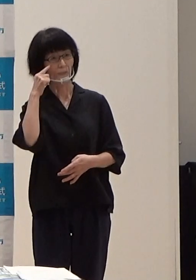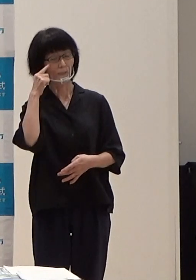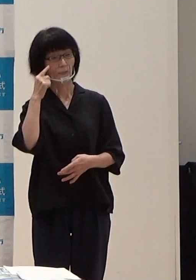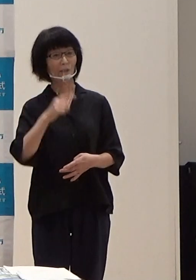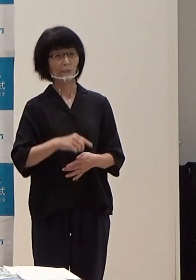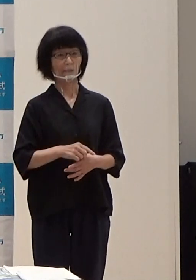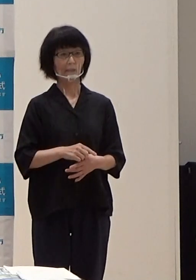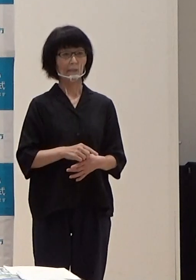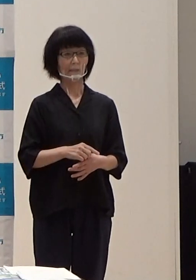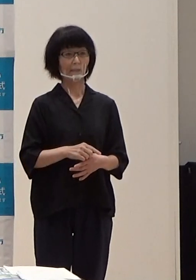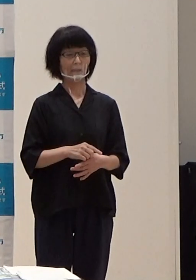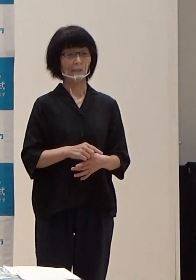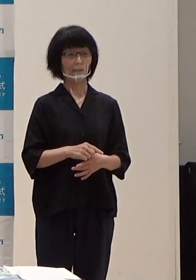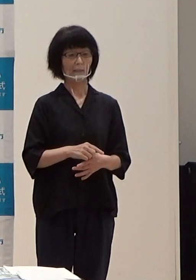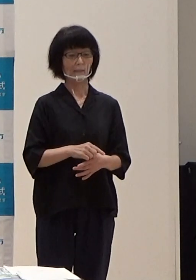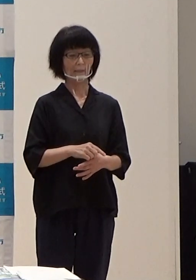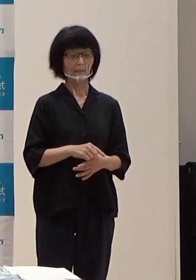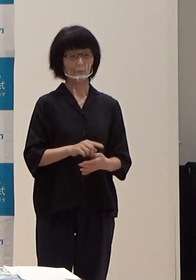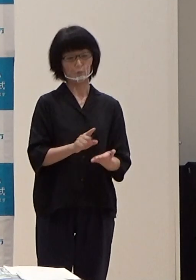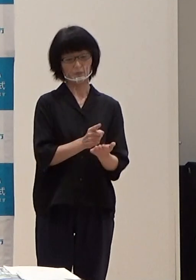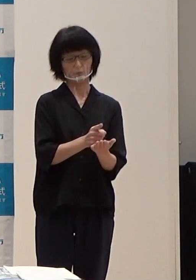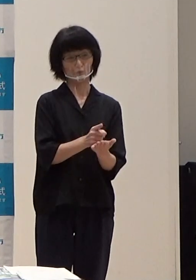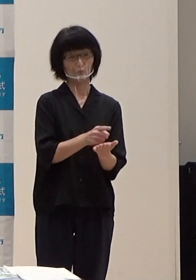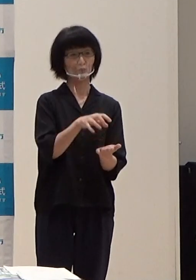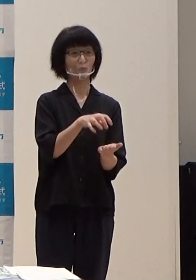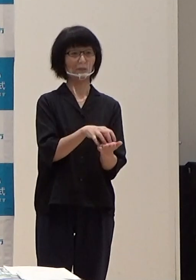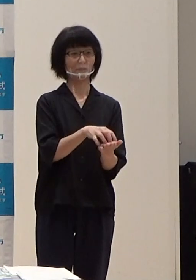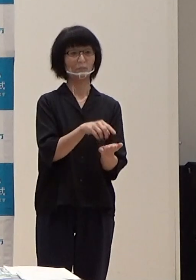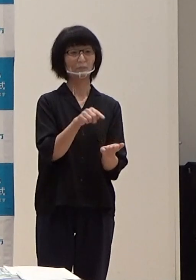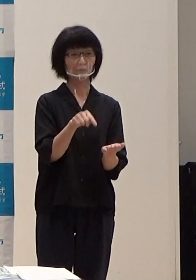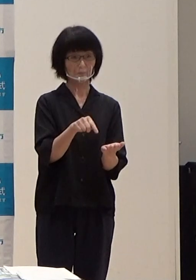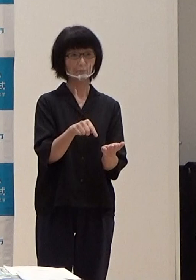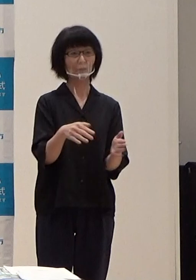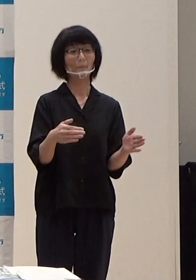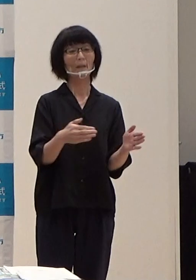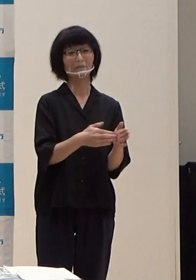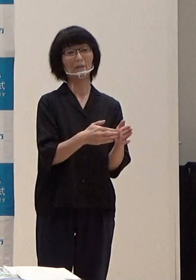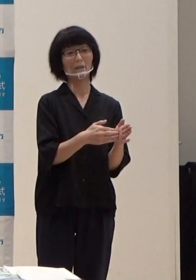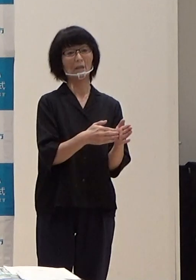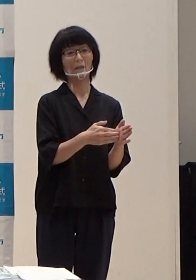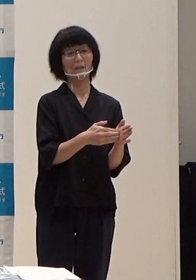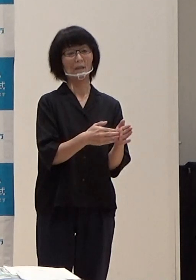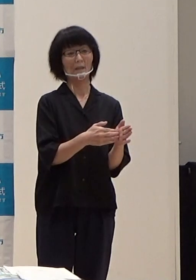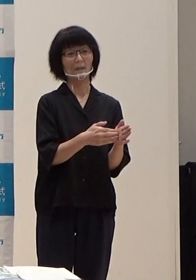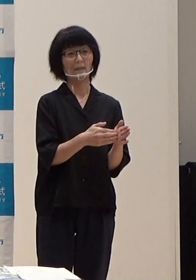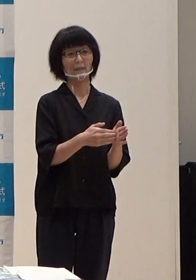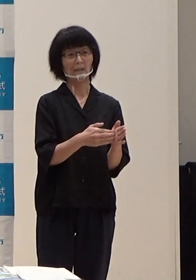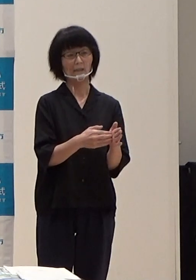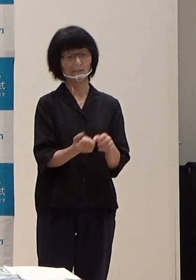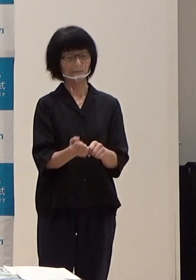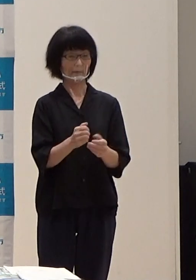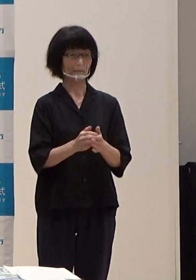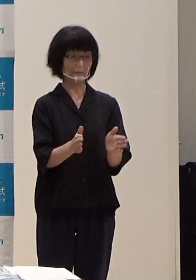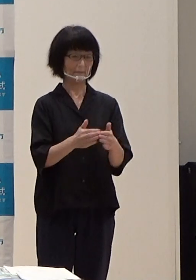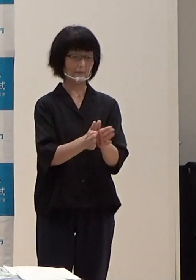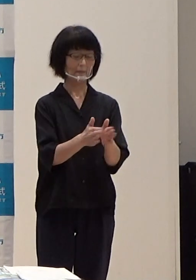囲んだ数字を占めているところがですね、これまでの再開発事業